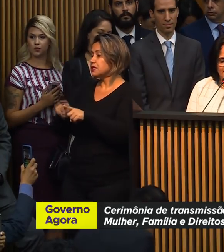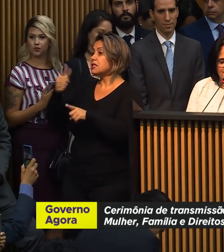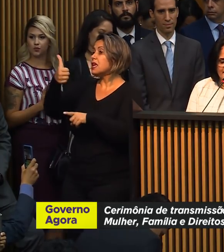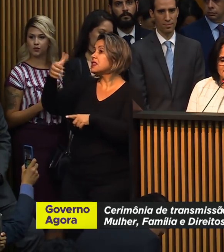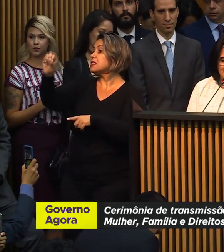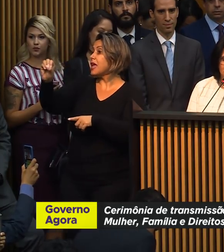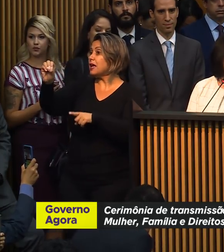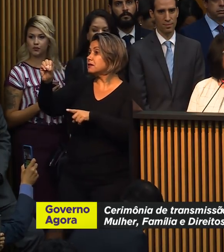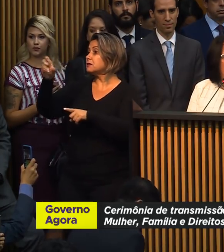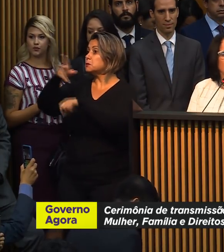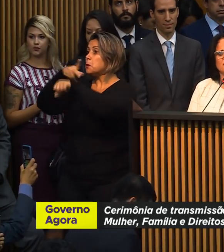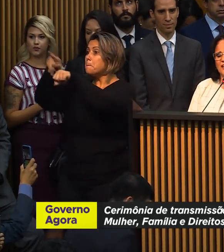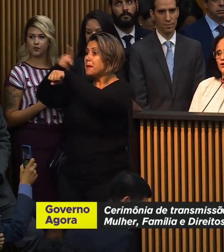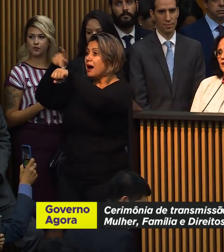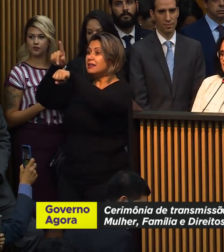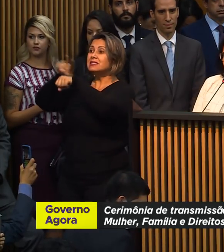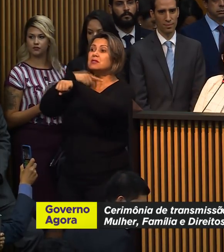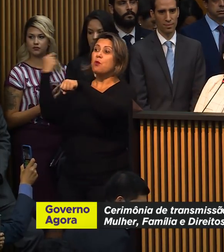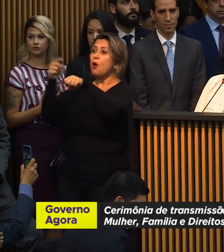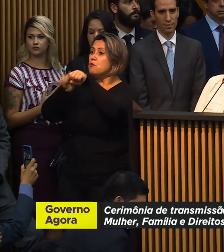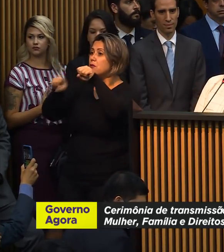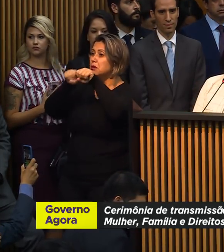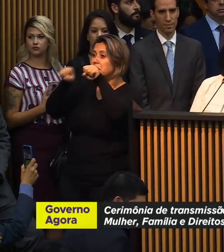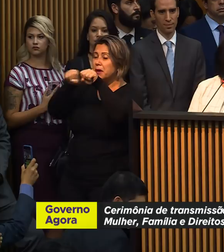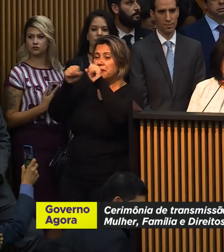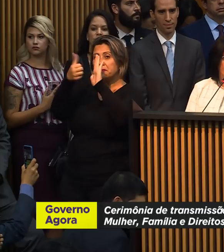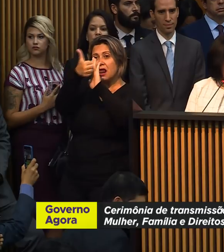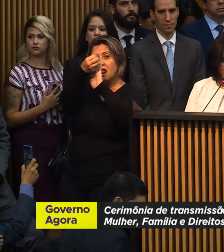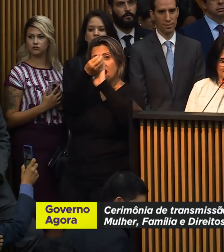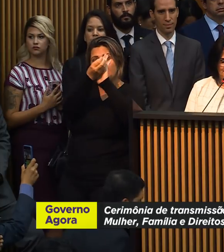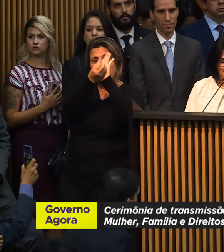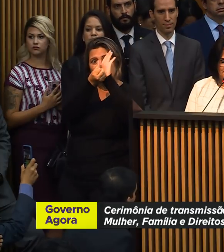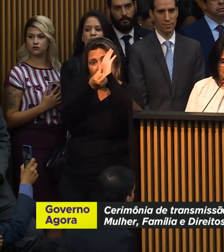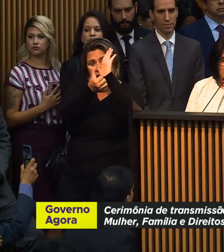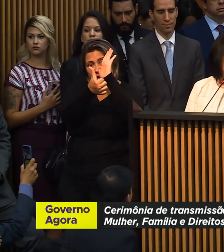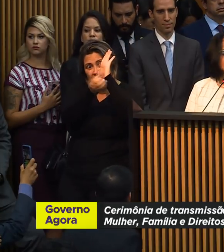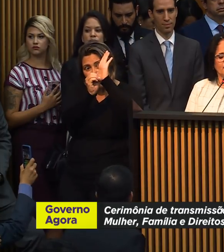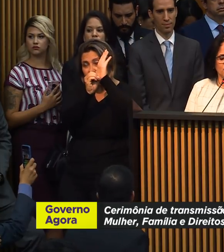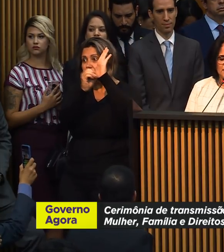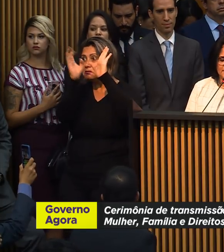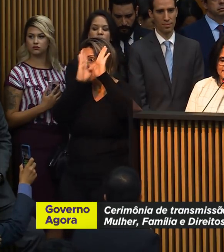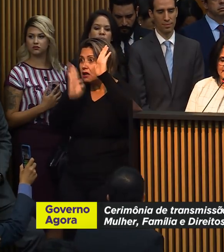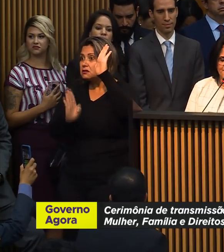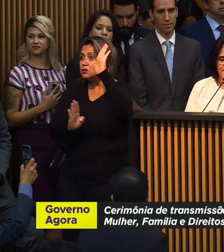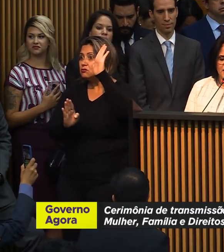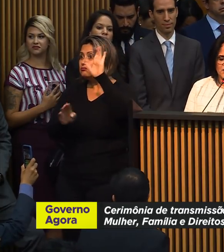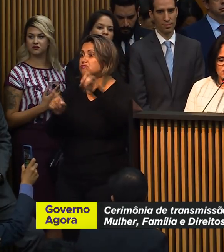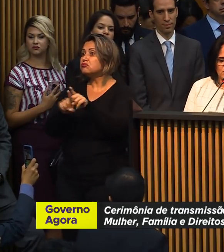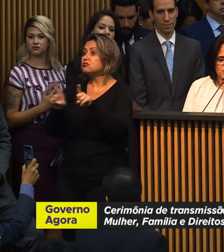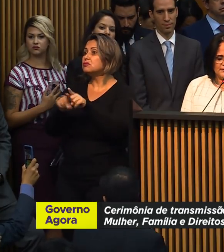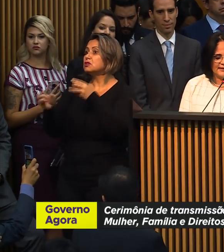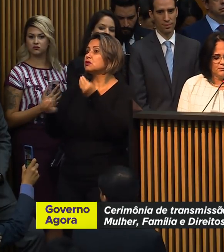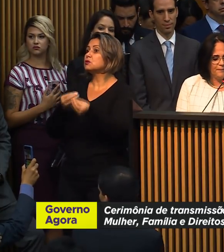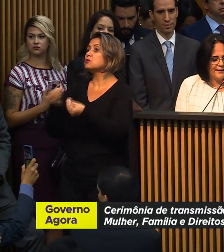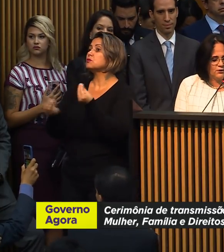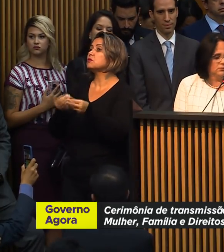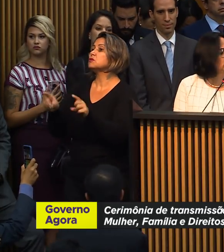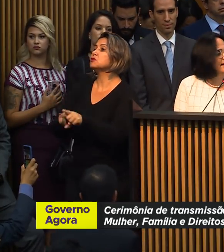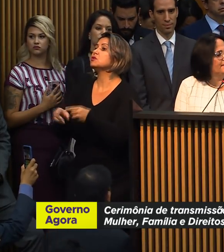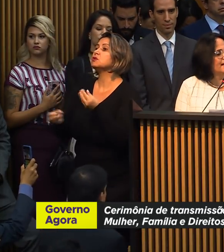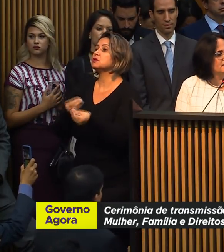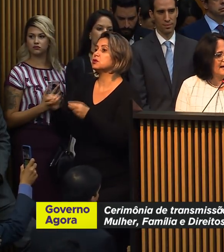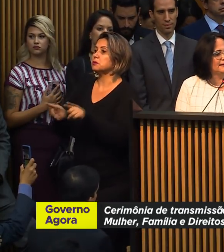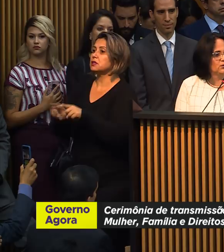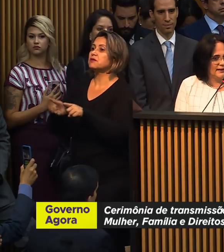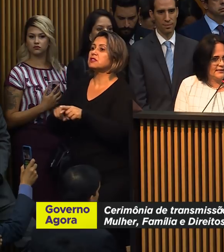do mundo que mais mata jovens e adolescentes. Que vergonha! E segundo a Unicef, somos o 7º país do